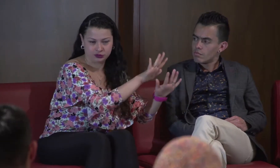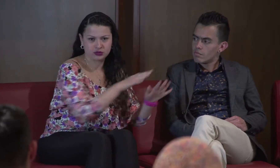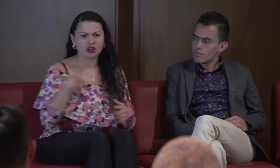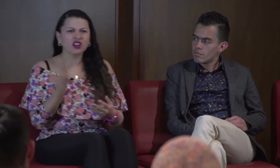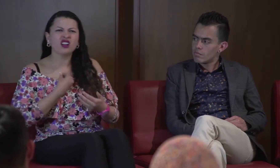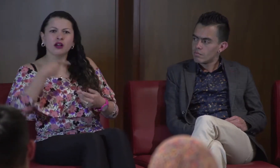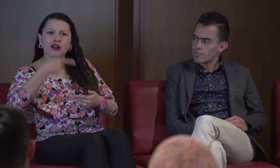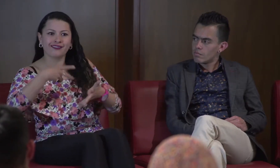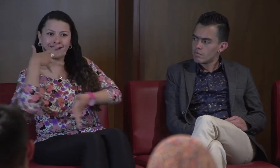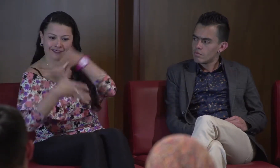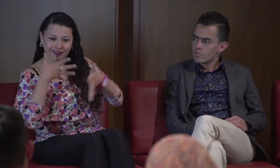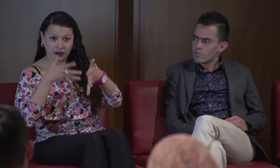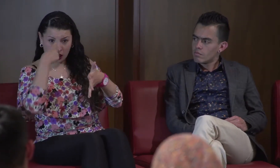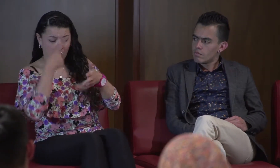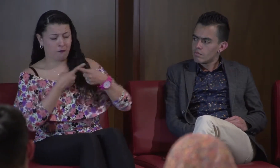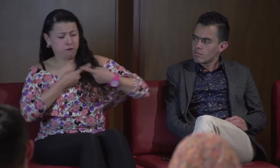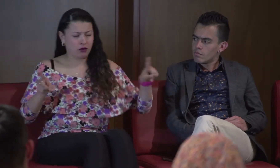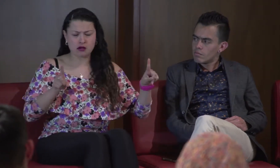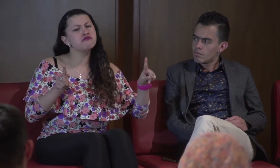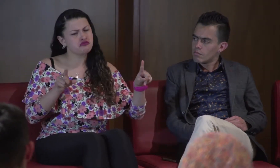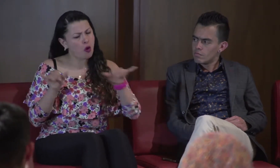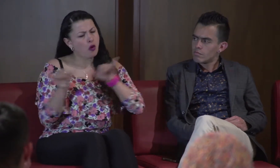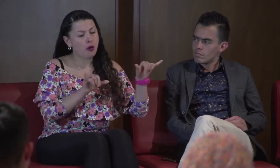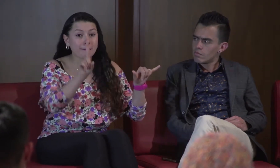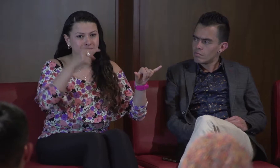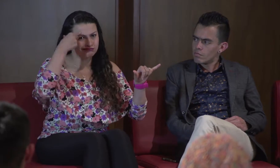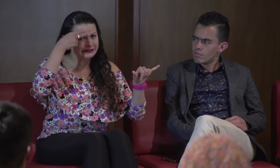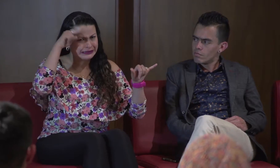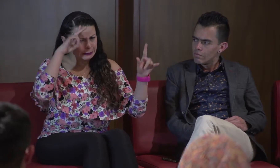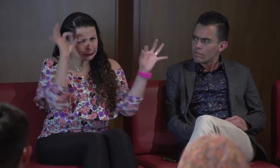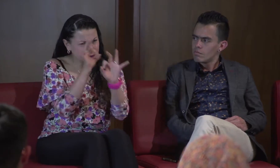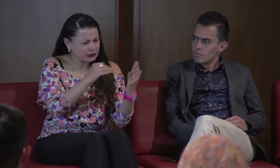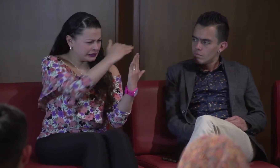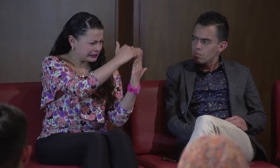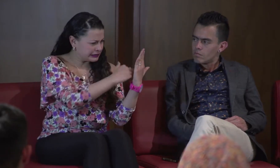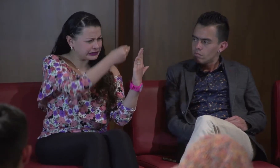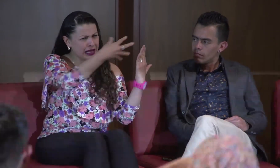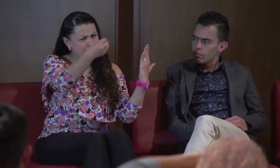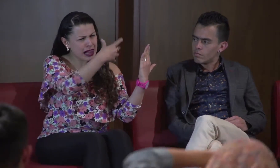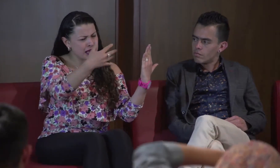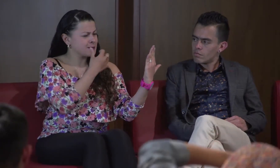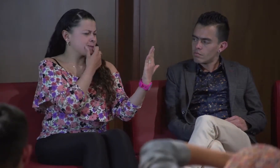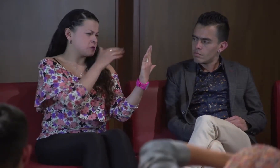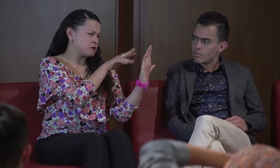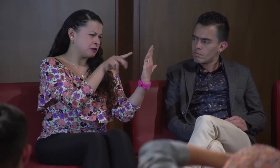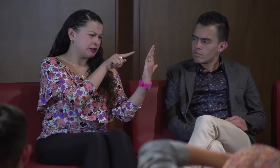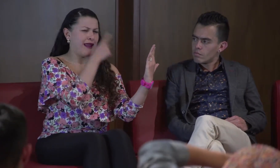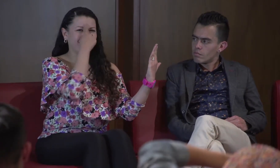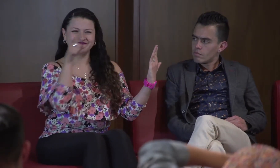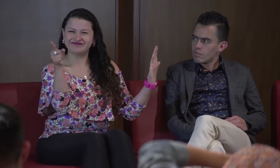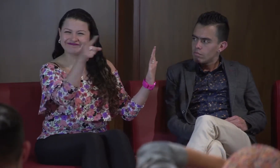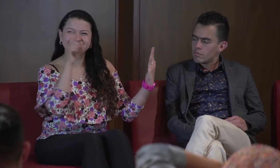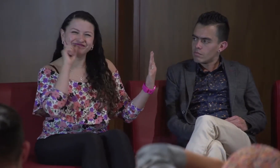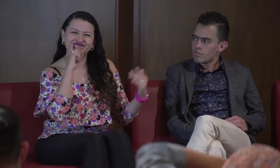en algunos conceptos en español y que al traducirlos podrían ser semejantes, podría equivaler